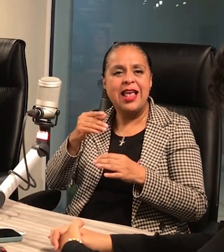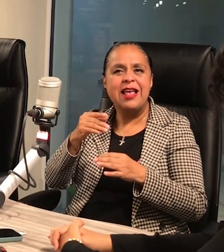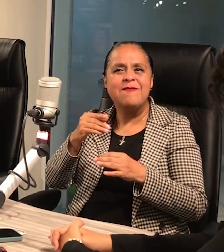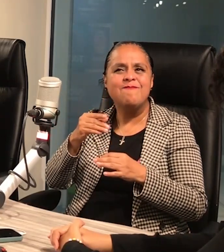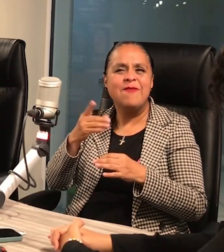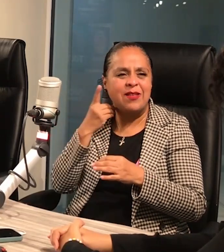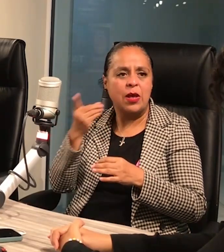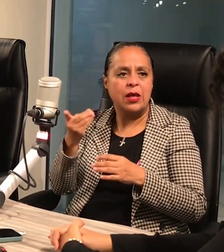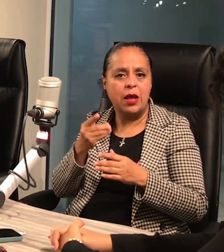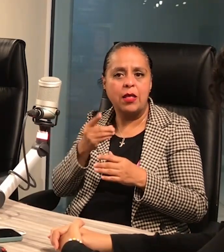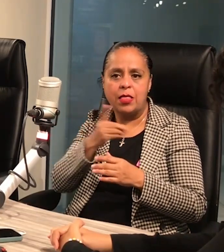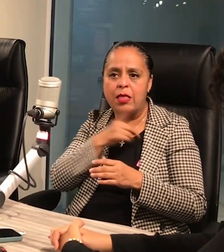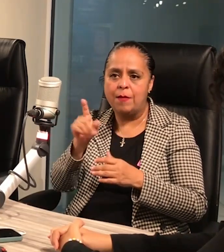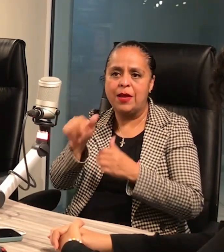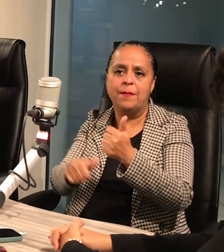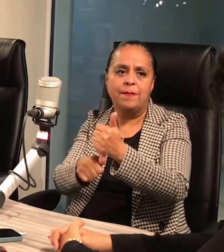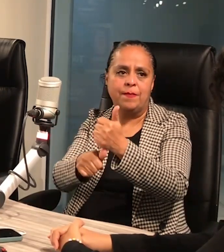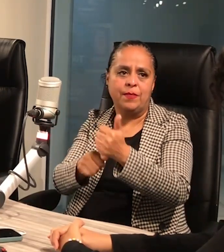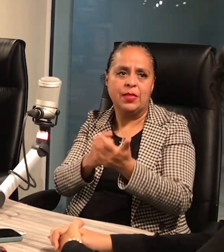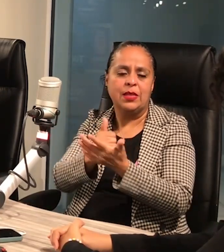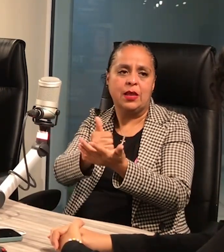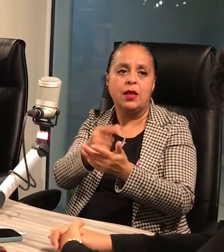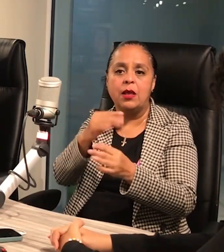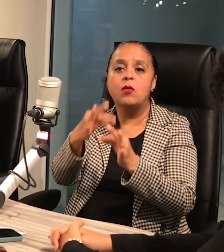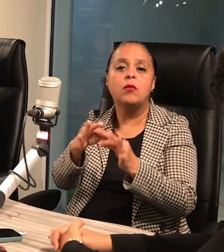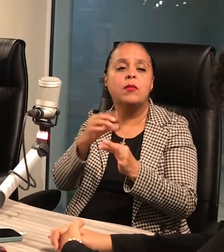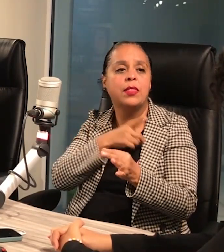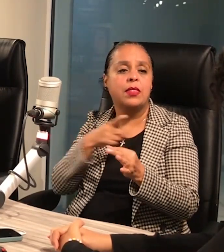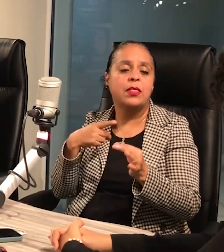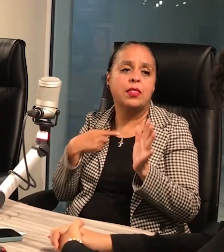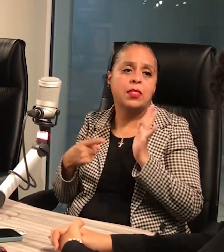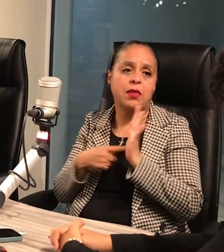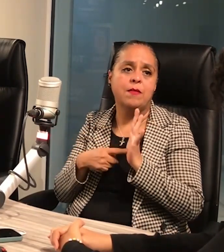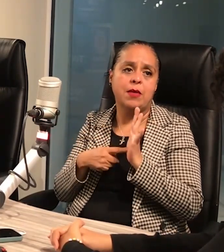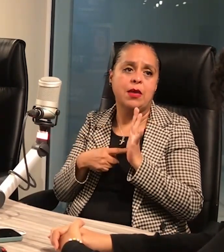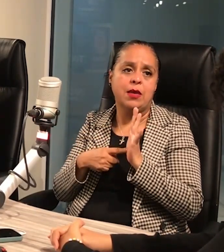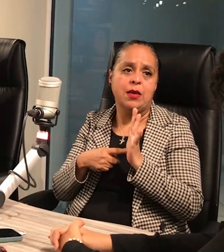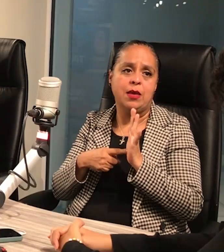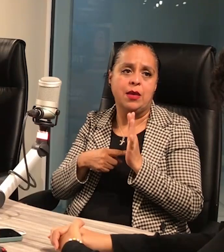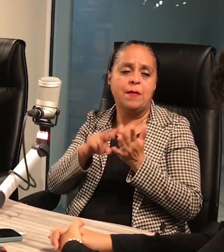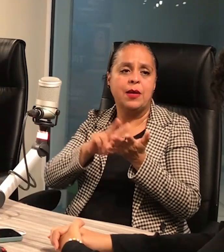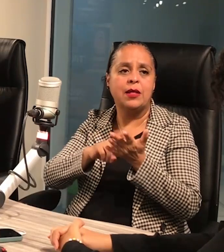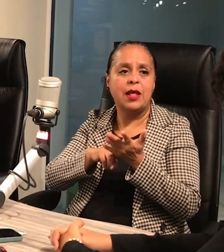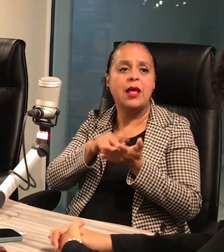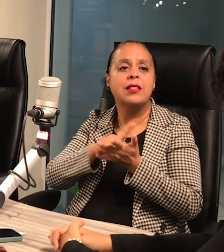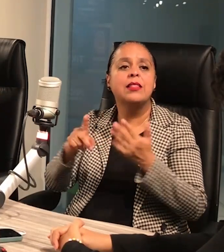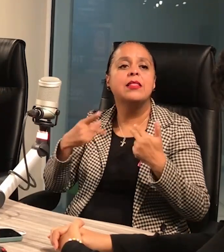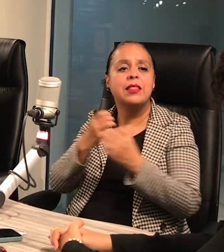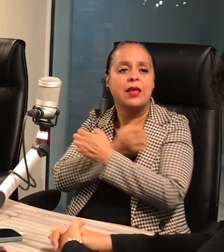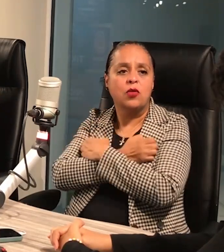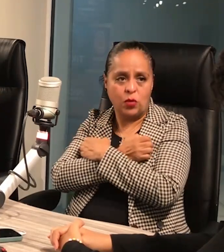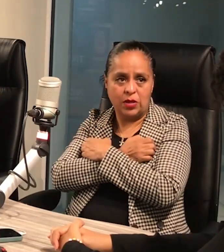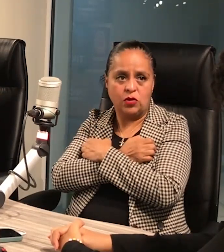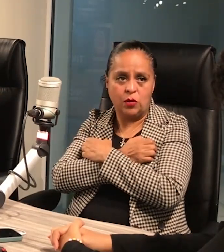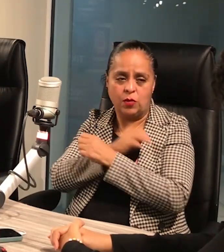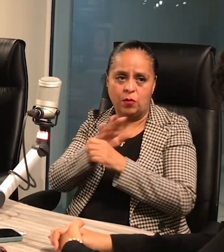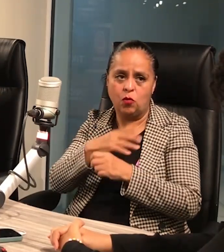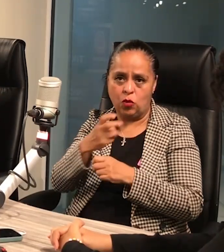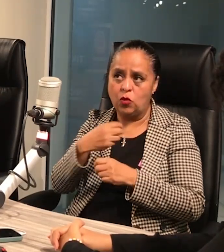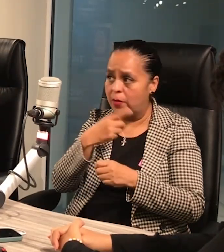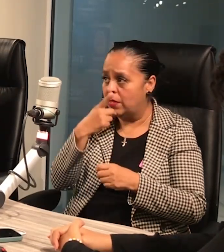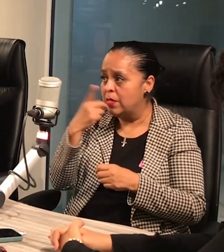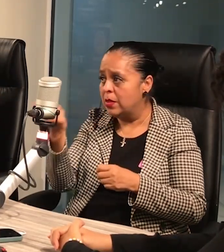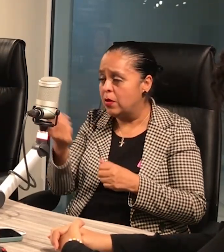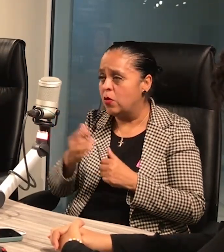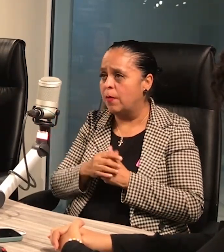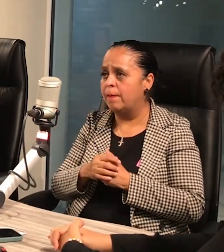legisladora, respaldarlo si cumple con estos criterios que garanticen el derecho a la educación superior, porque pues como te digo, a